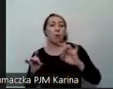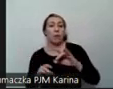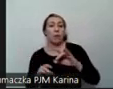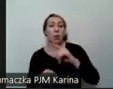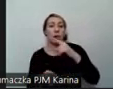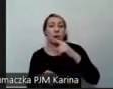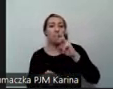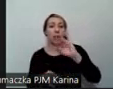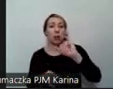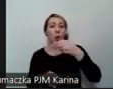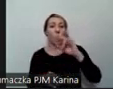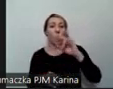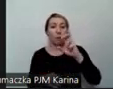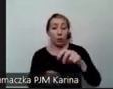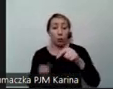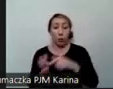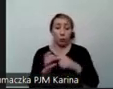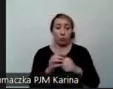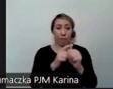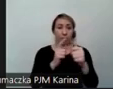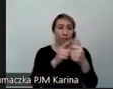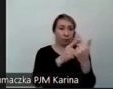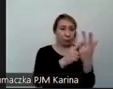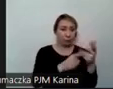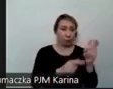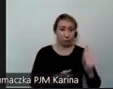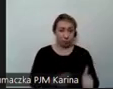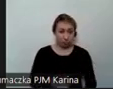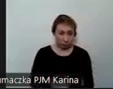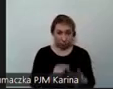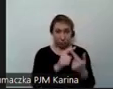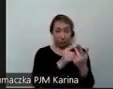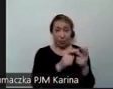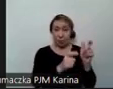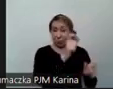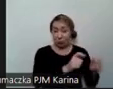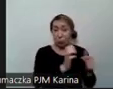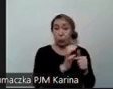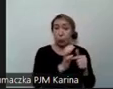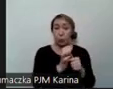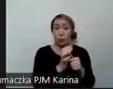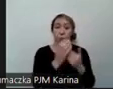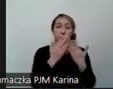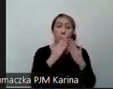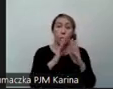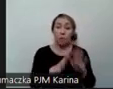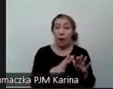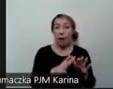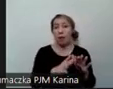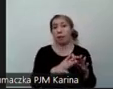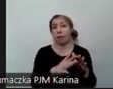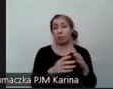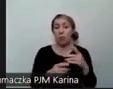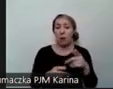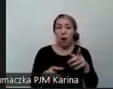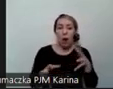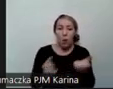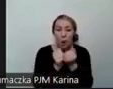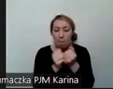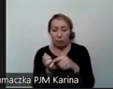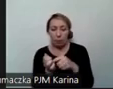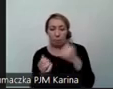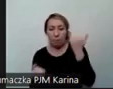ten zestaw ekspertów tak naprawdę pozwolił nam dostrzec ewentualne niedociągnięcia,